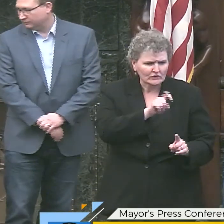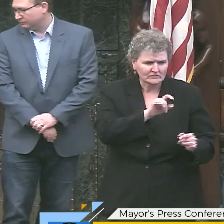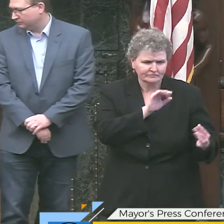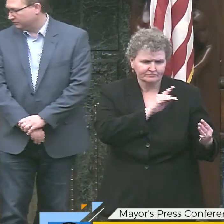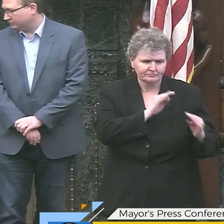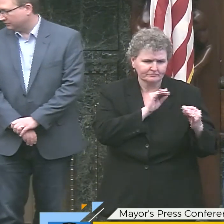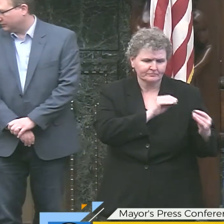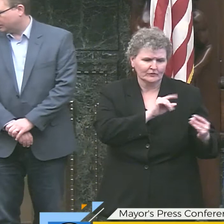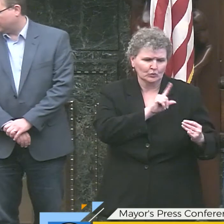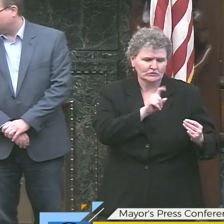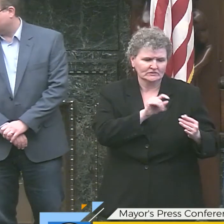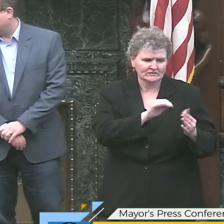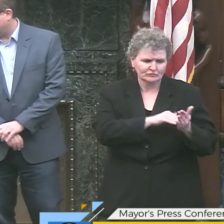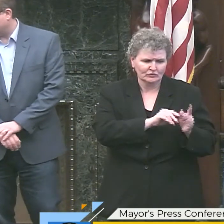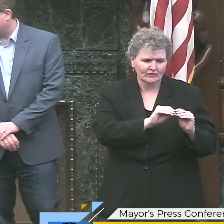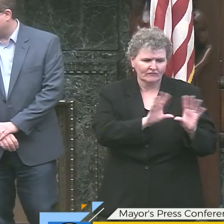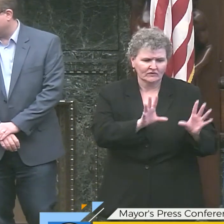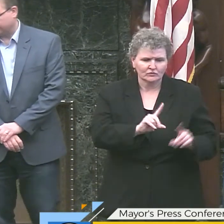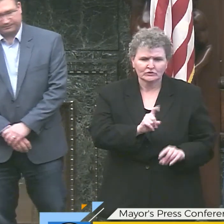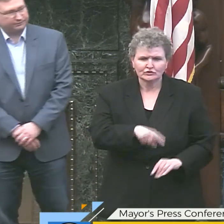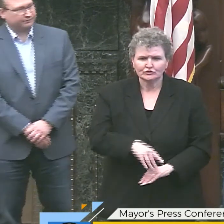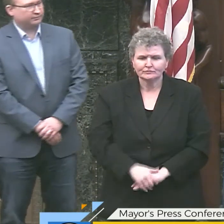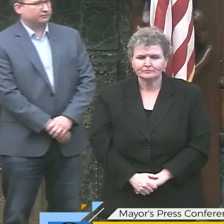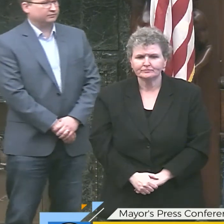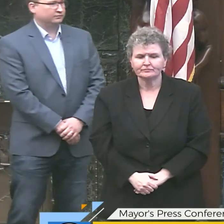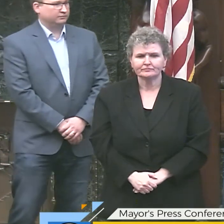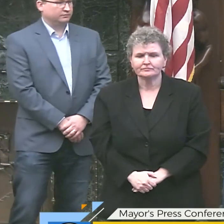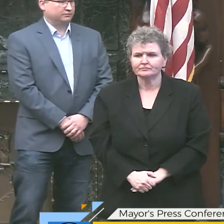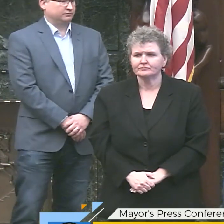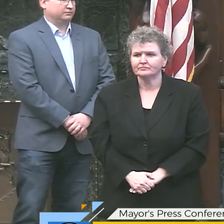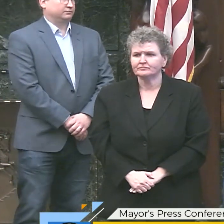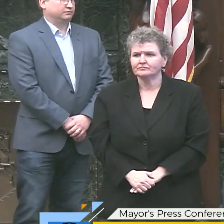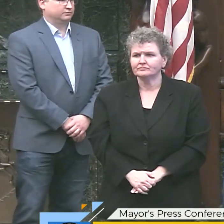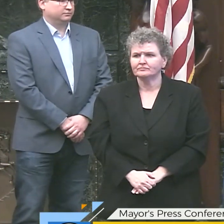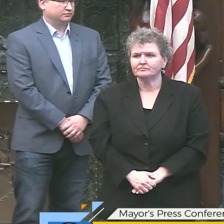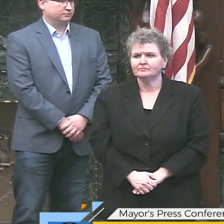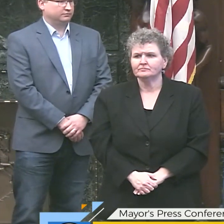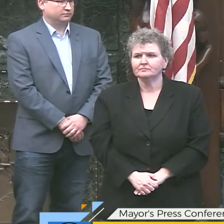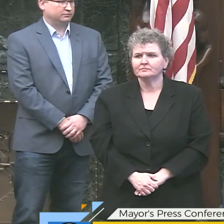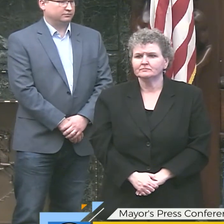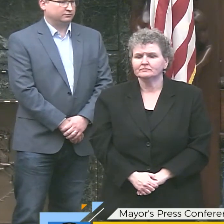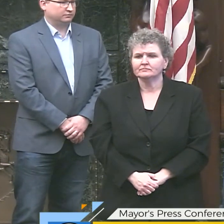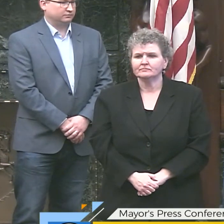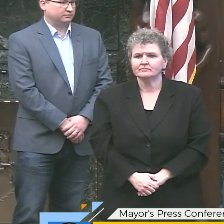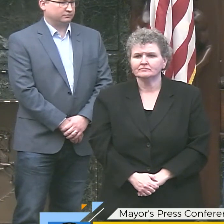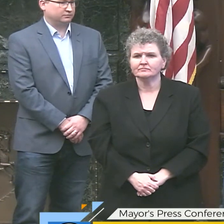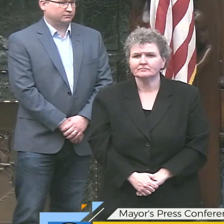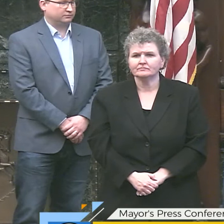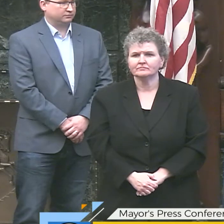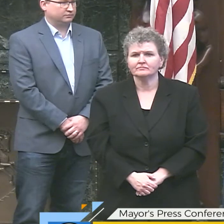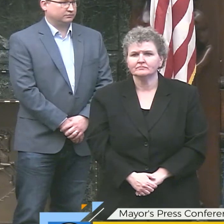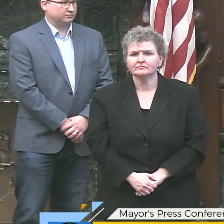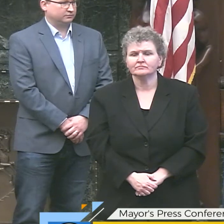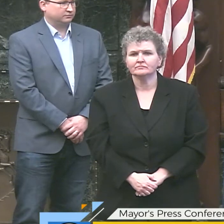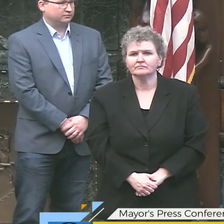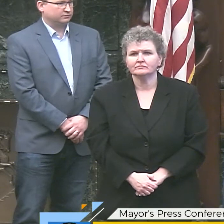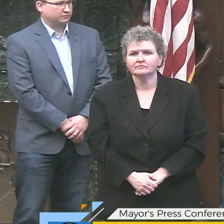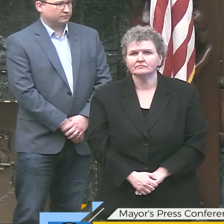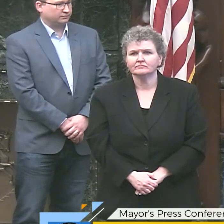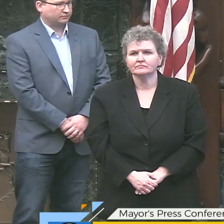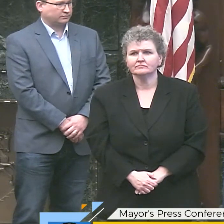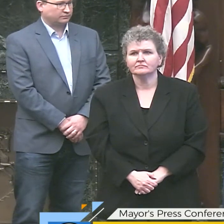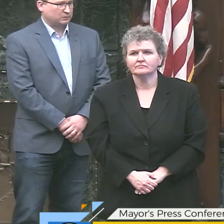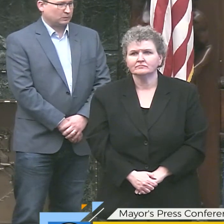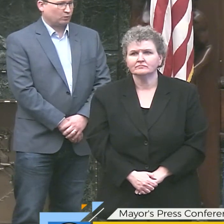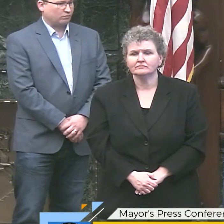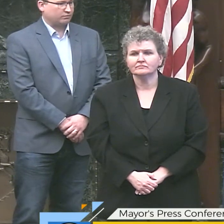si se cumplía la orden de distanciamiento social, y tu pregunta era para la comisionada, si hay detalles con respecto a políticas, con respecto a arrestar